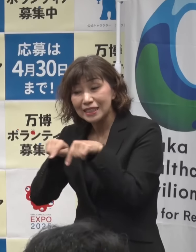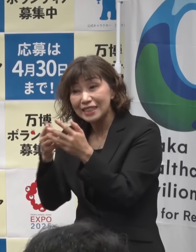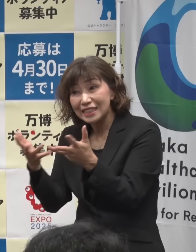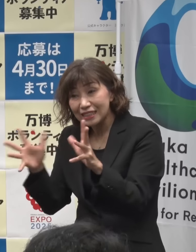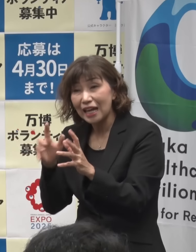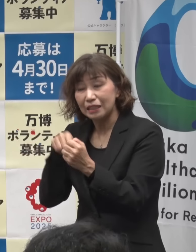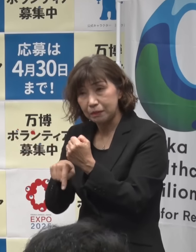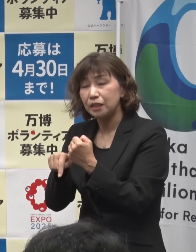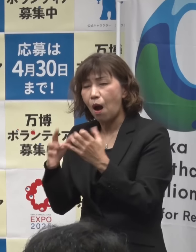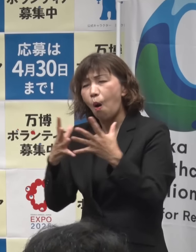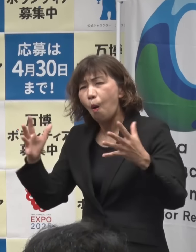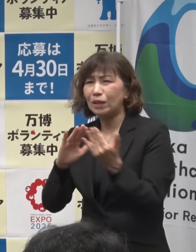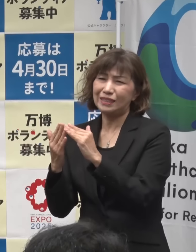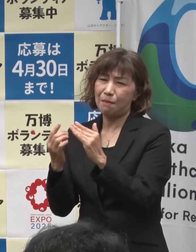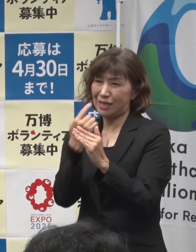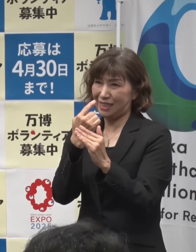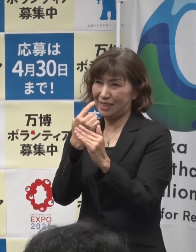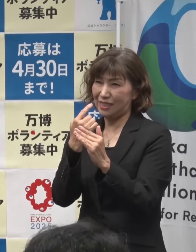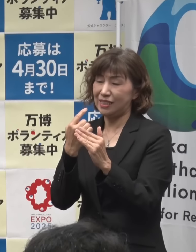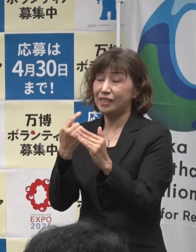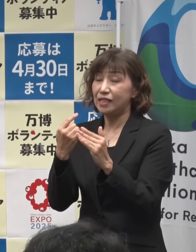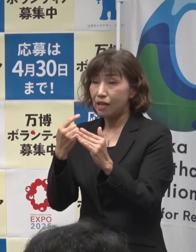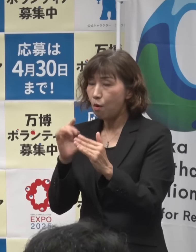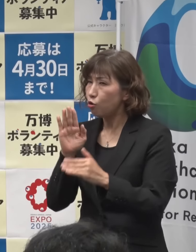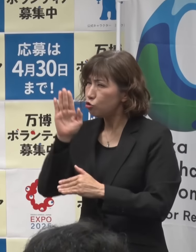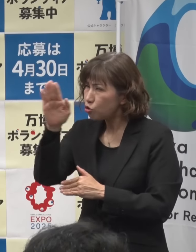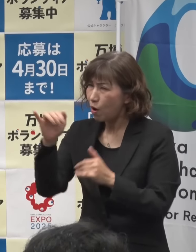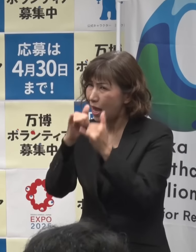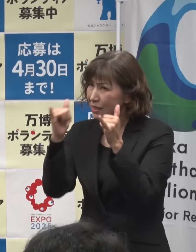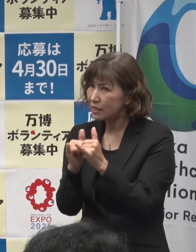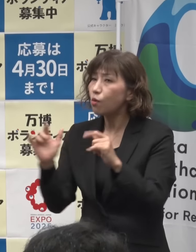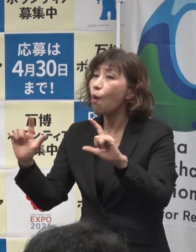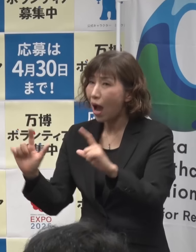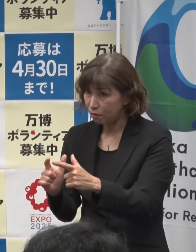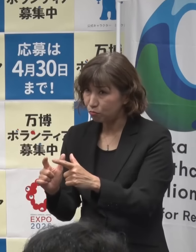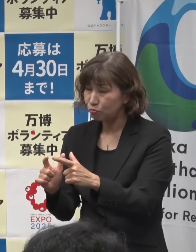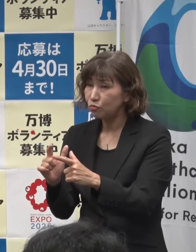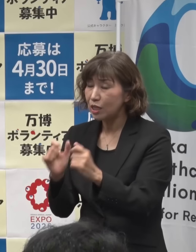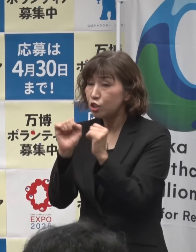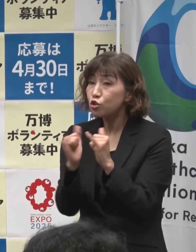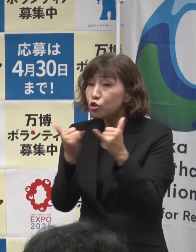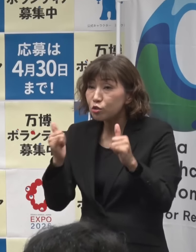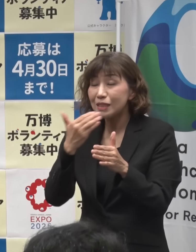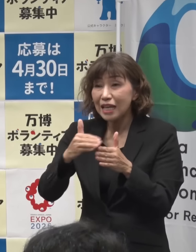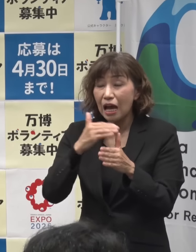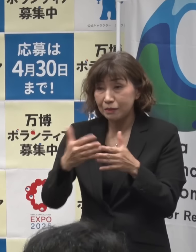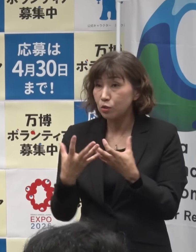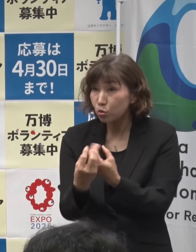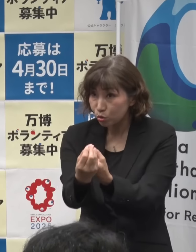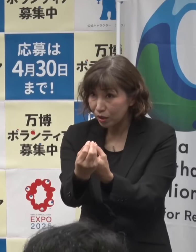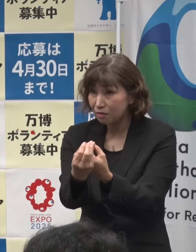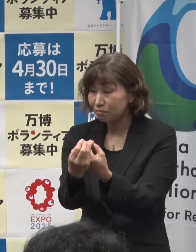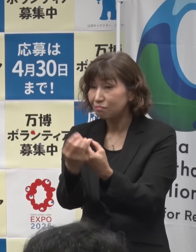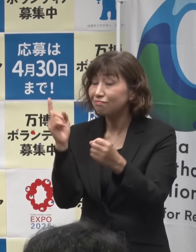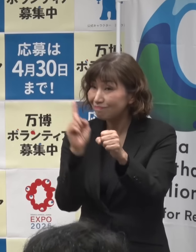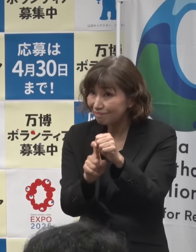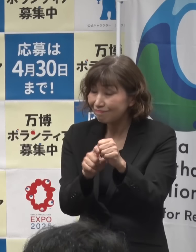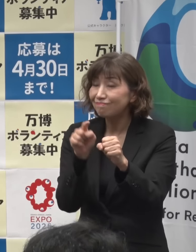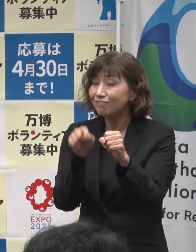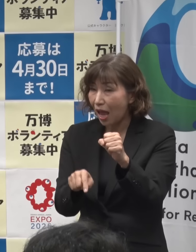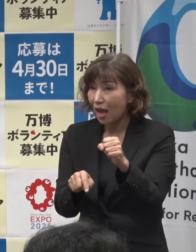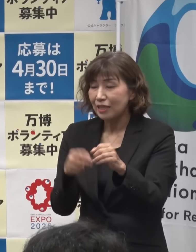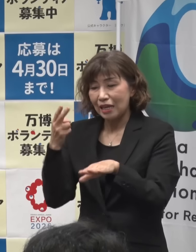でもありますけれども、やっぱりあのどうしても将来人口減、そして住民サービスを維持していく中で技術